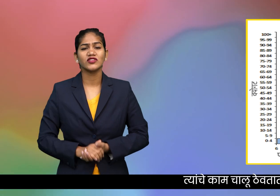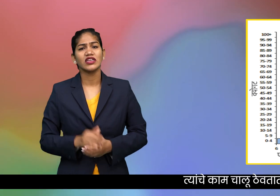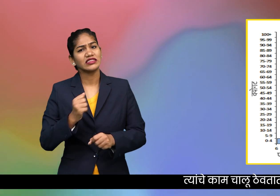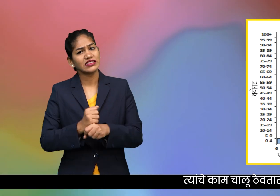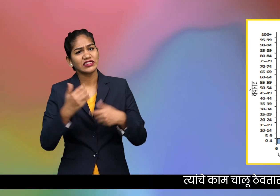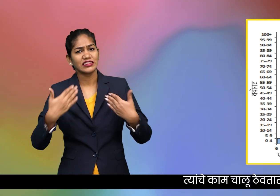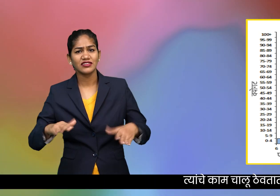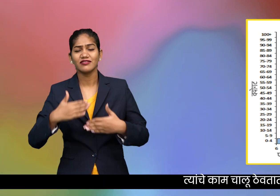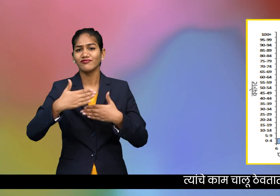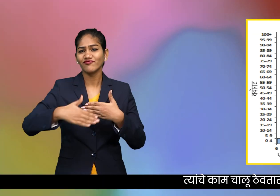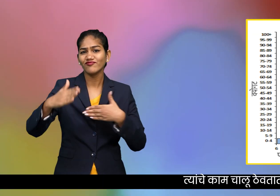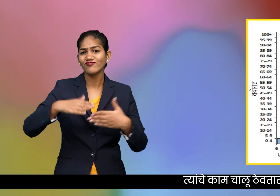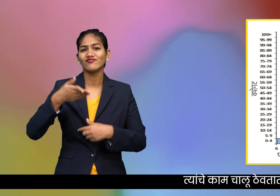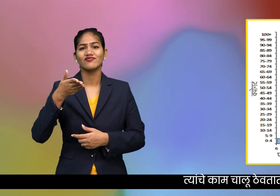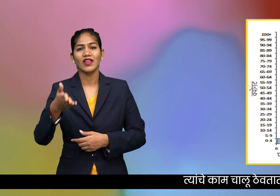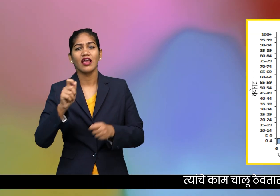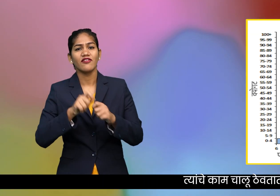त्यांचं काम चालू ठेवतात.